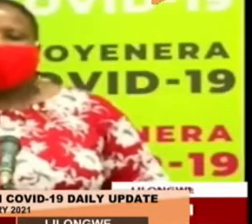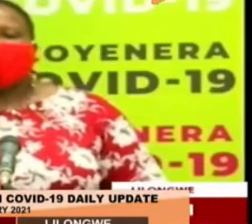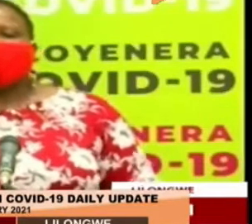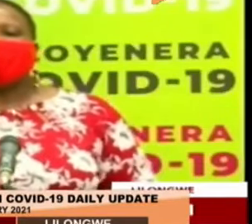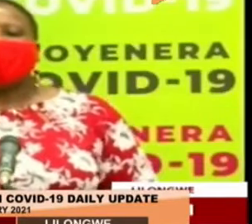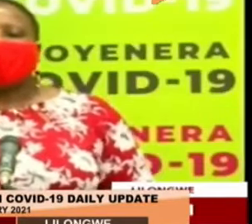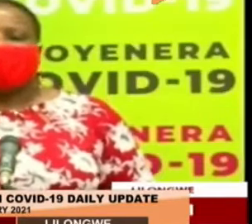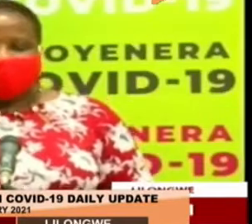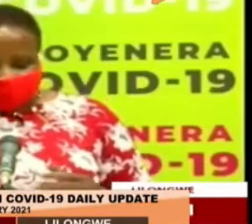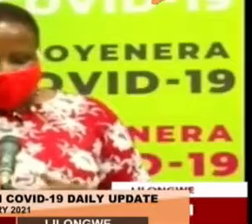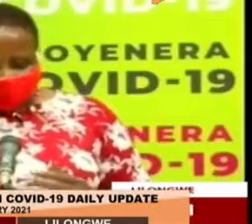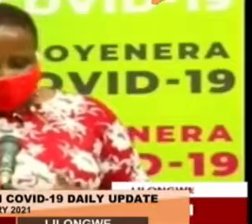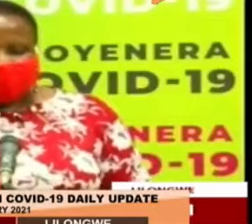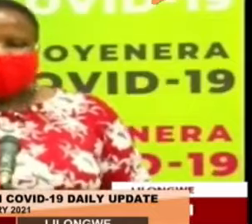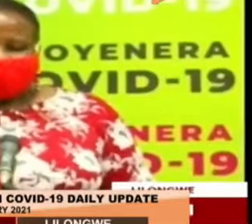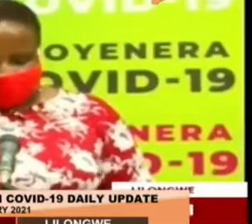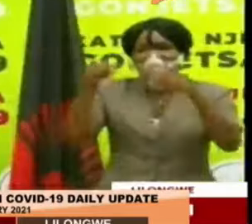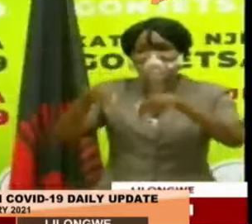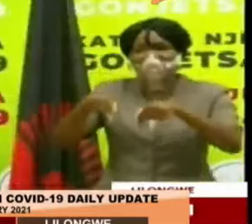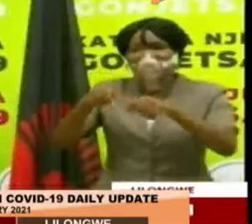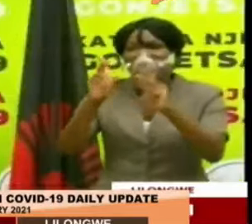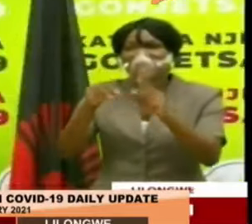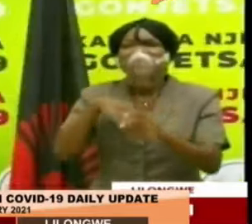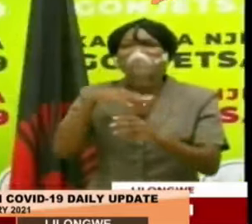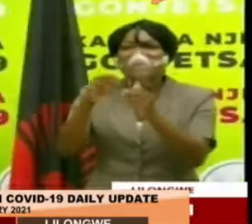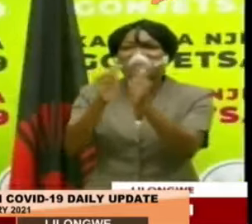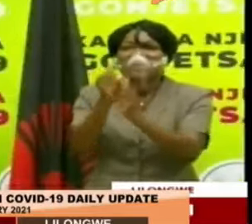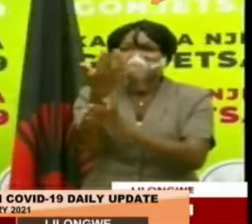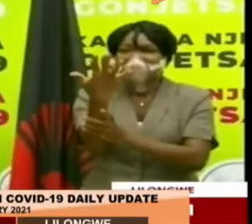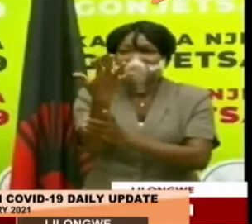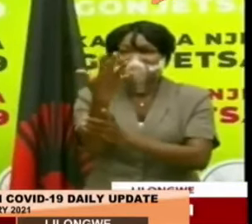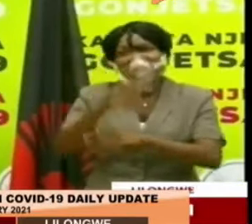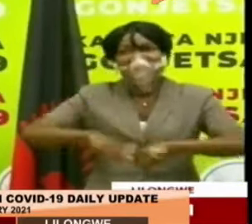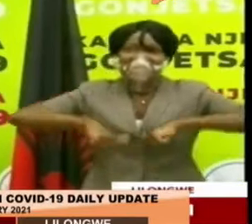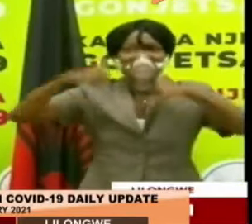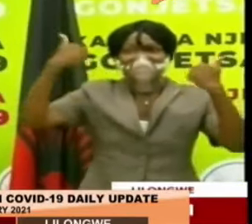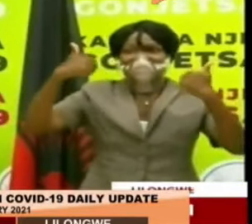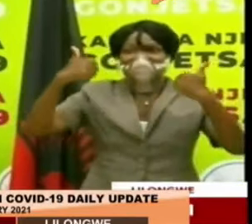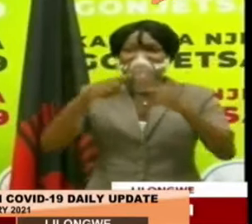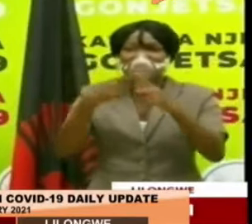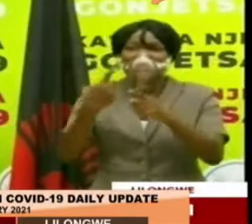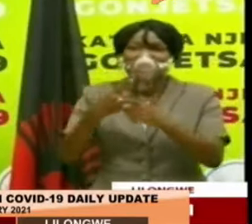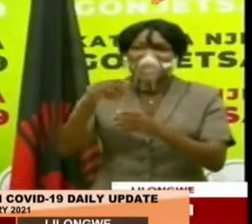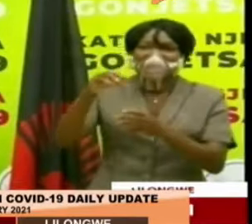kwa isolation kuja ndi malo otilimbikitsa ndi malo achiyembekezo chifukwa mwina